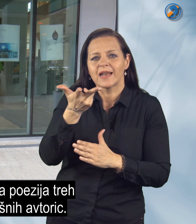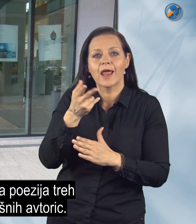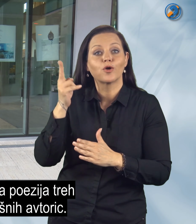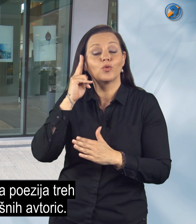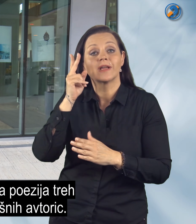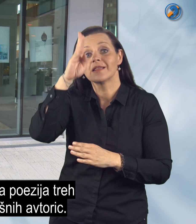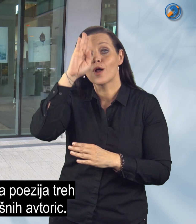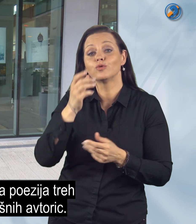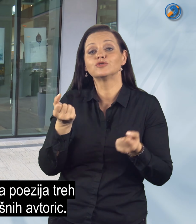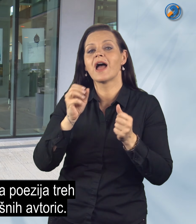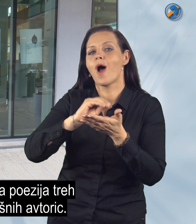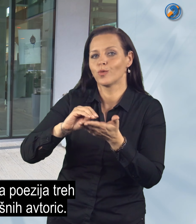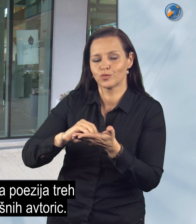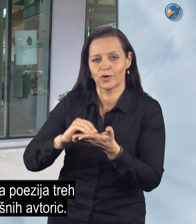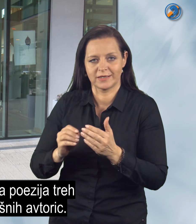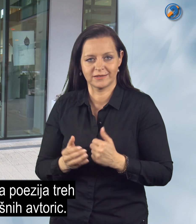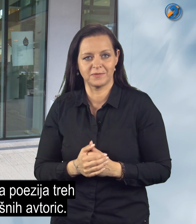in naglušnih avtoric.